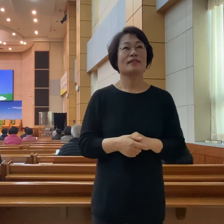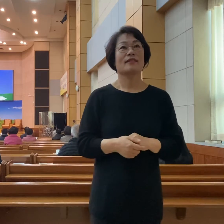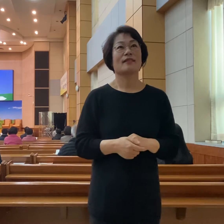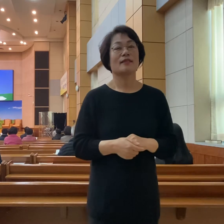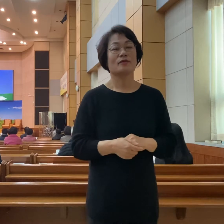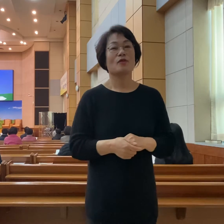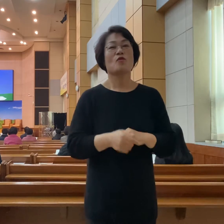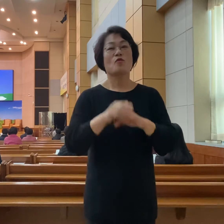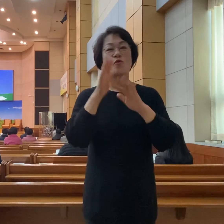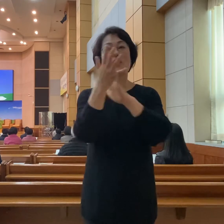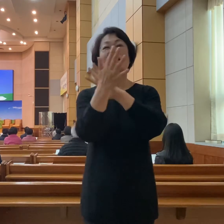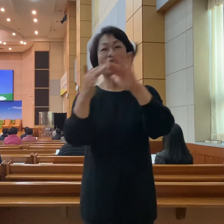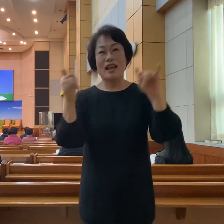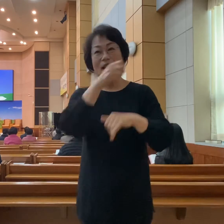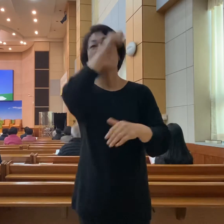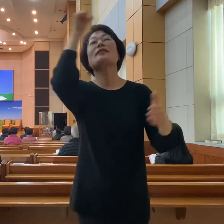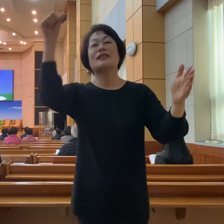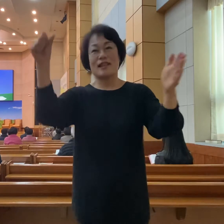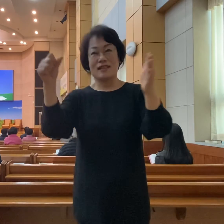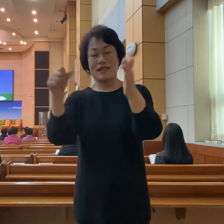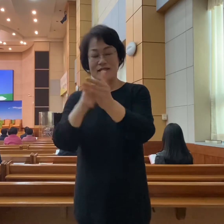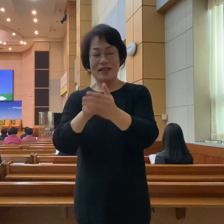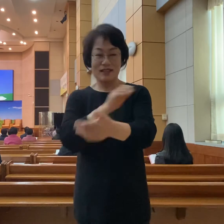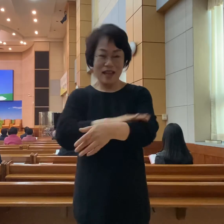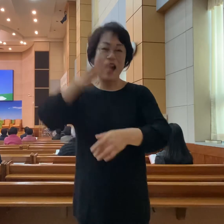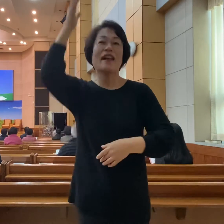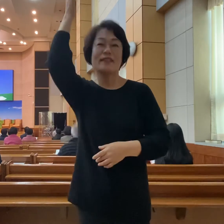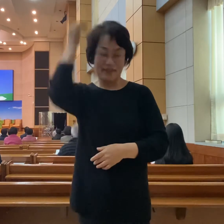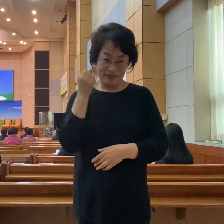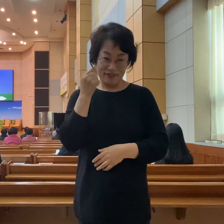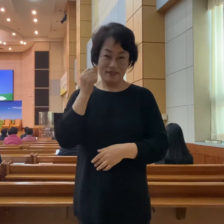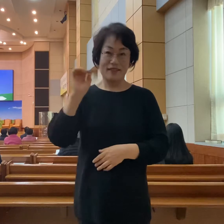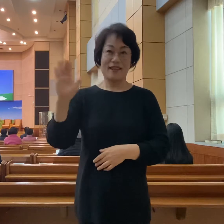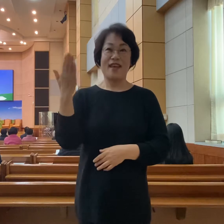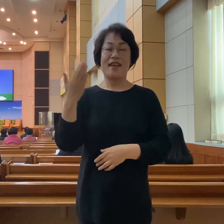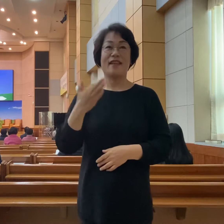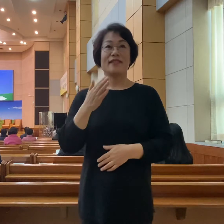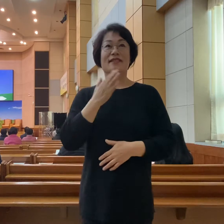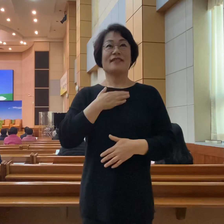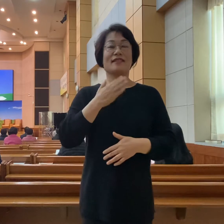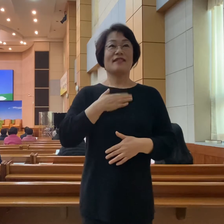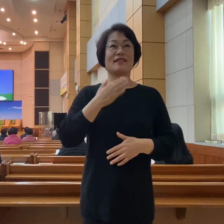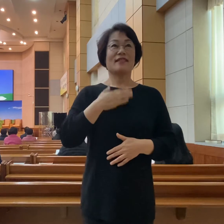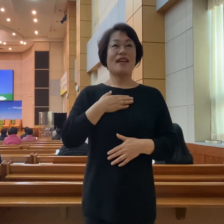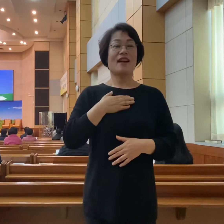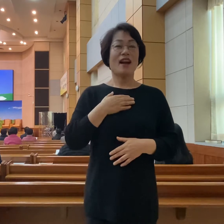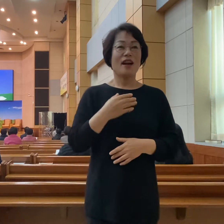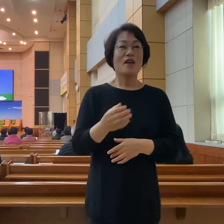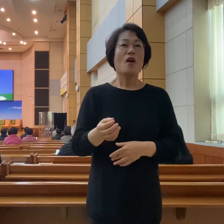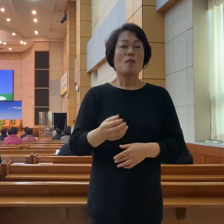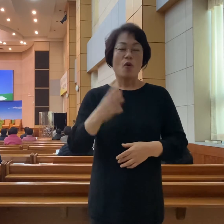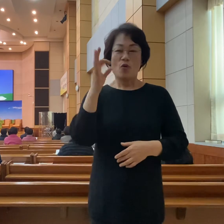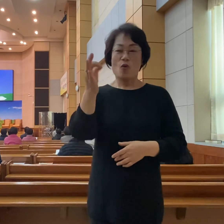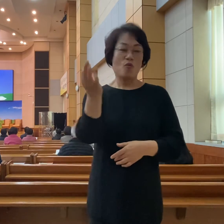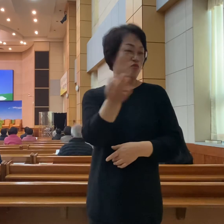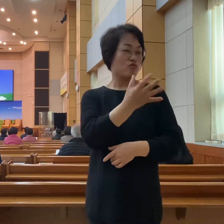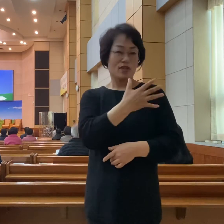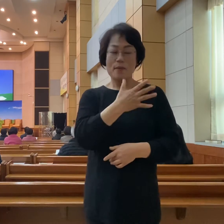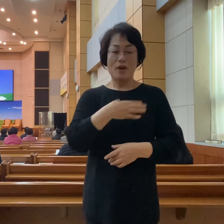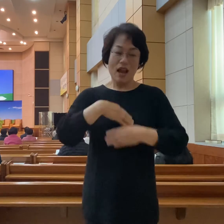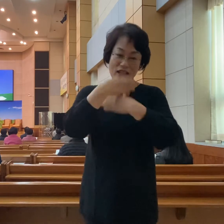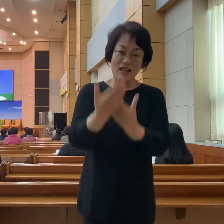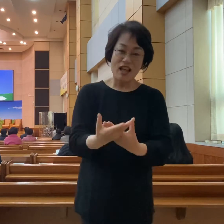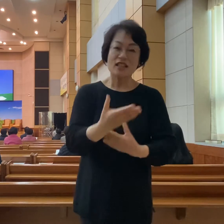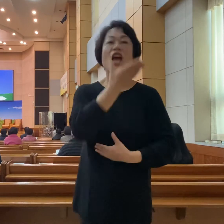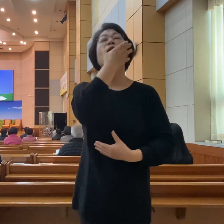우리 인생살이에서 이걸 잘 기억해야 돼. 내가 뭐 있으면은 괜찮겠지, 안전하겠지,